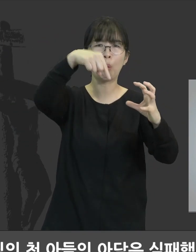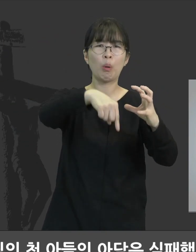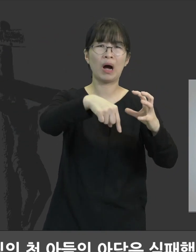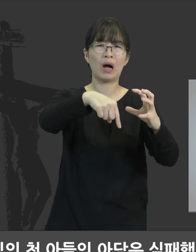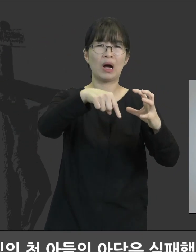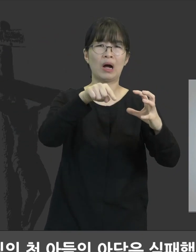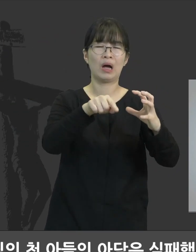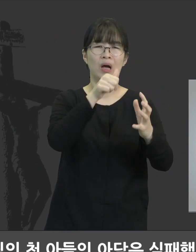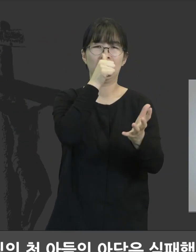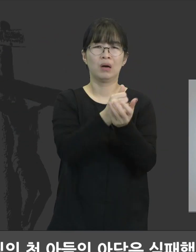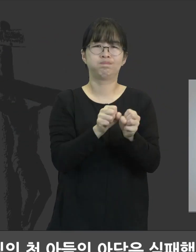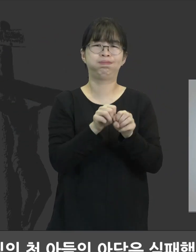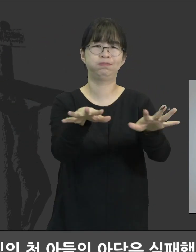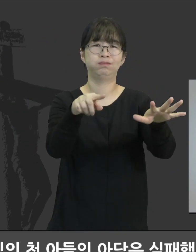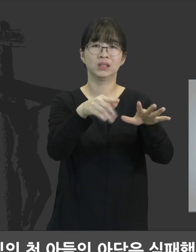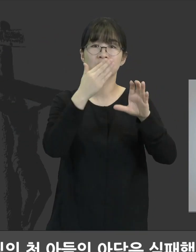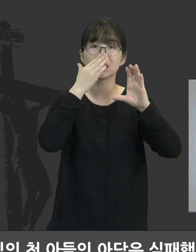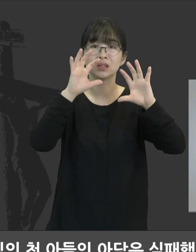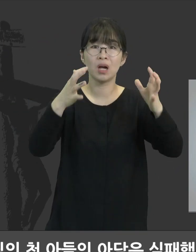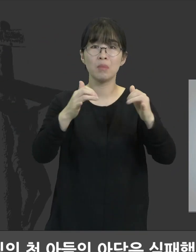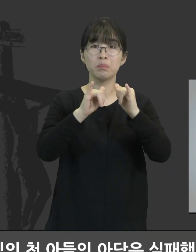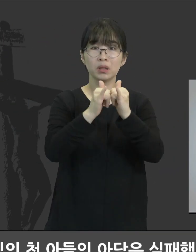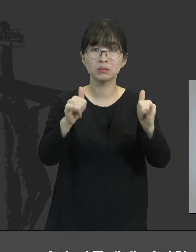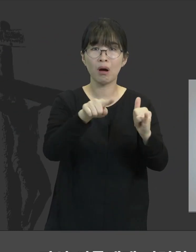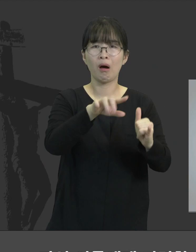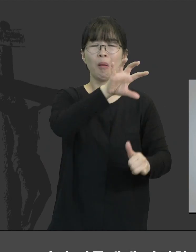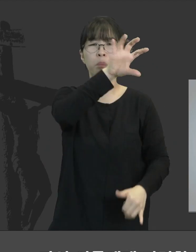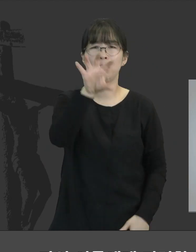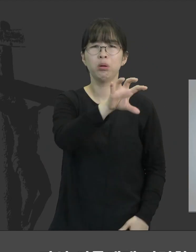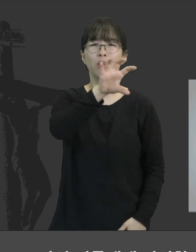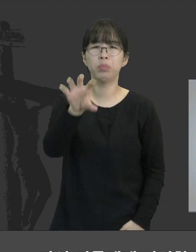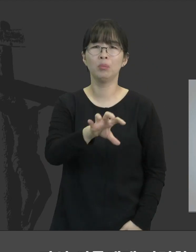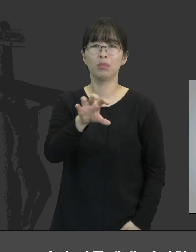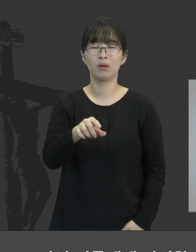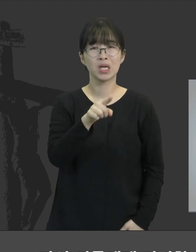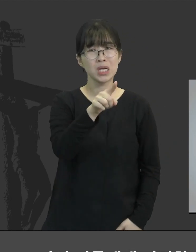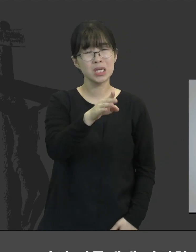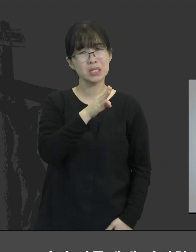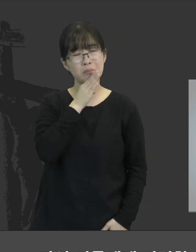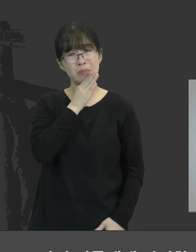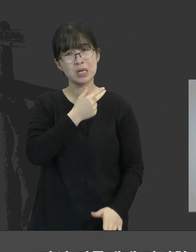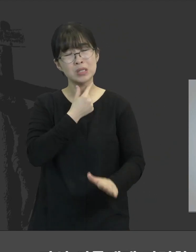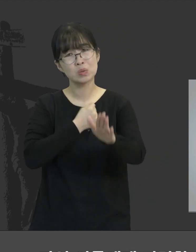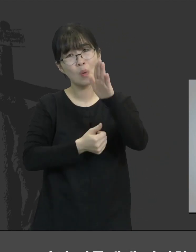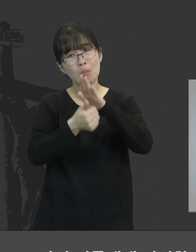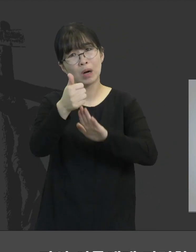반복해서 실패하며 죄를 범합니다. 과연 이들에게 진정한 소망이